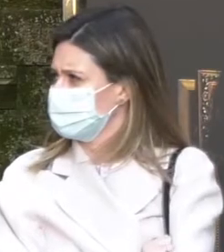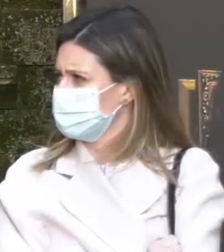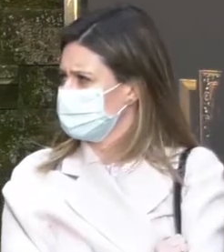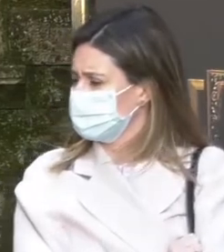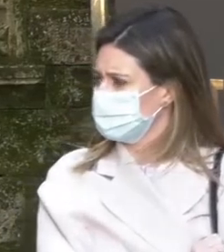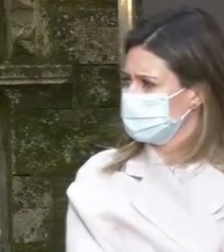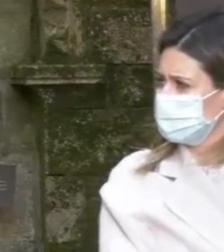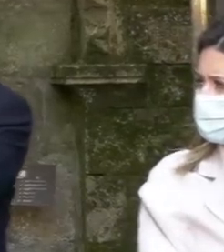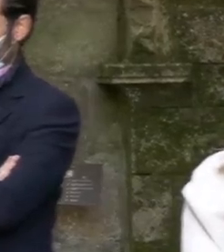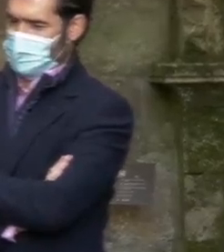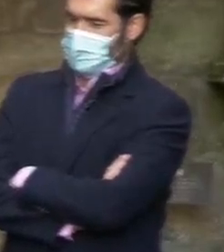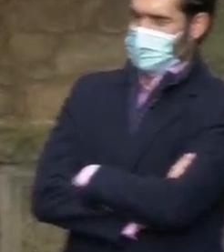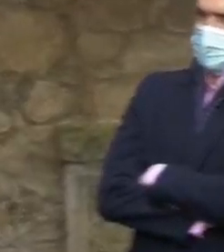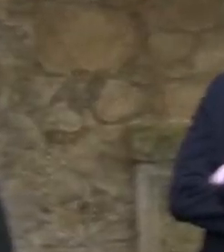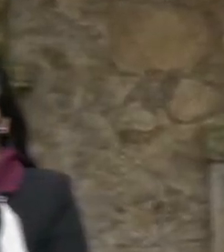Perdí